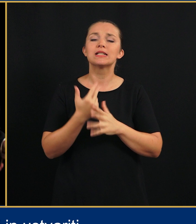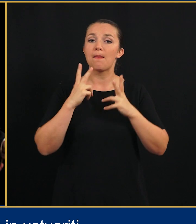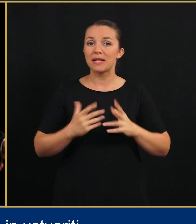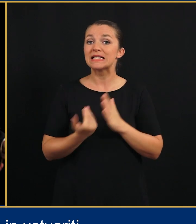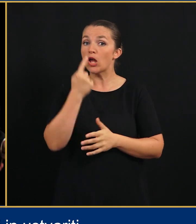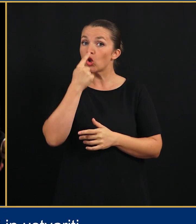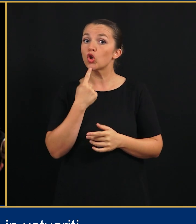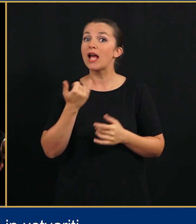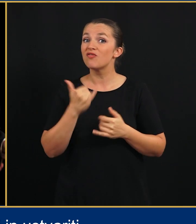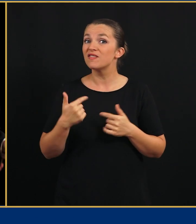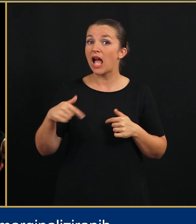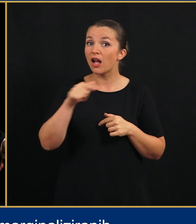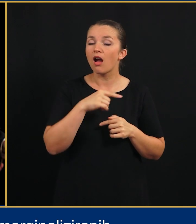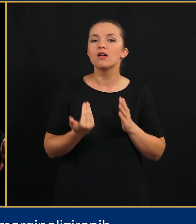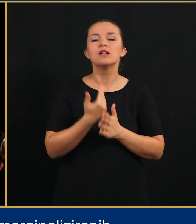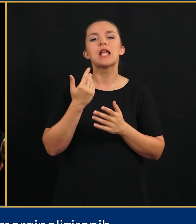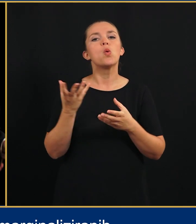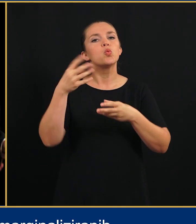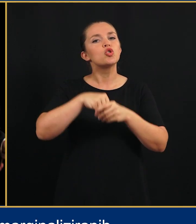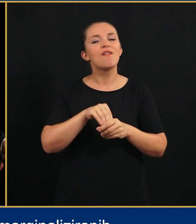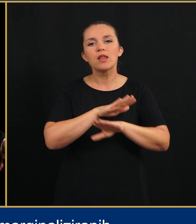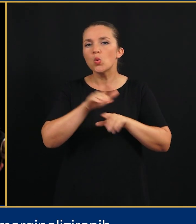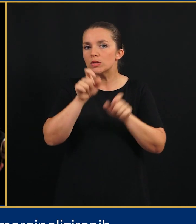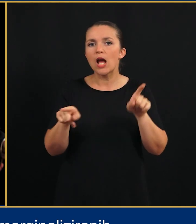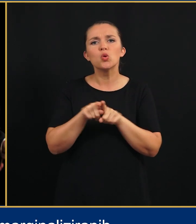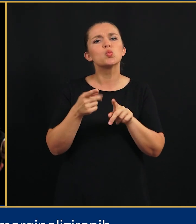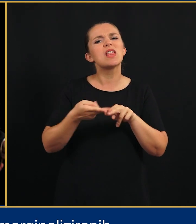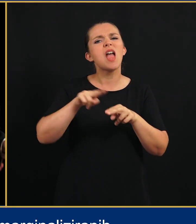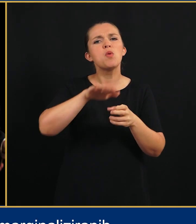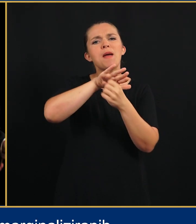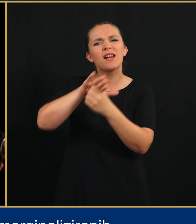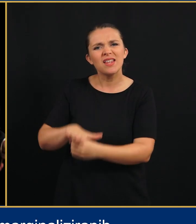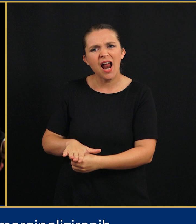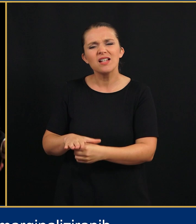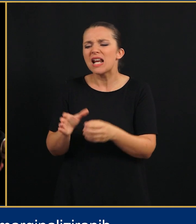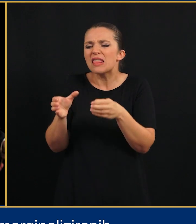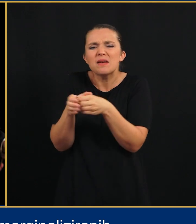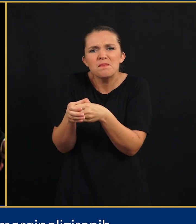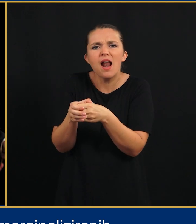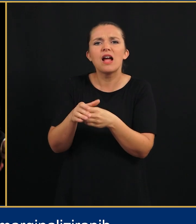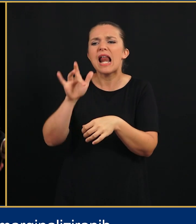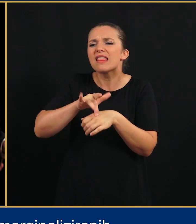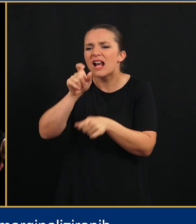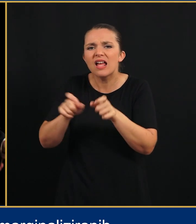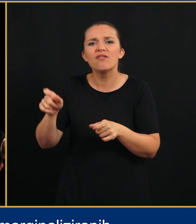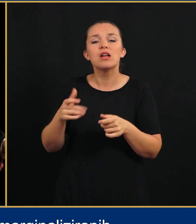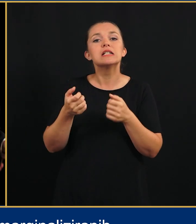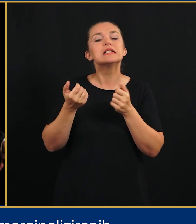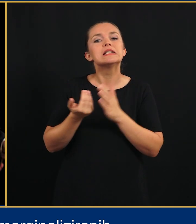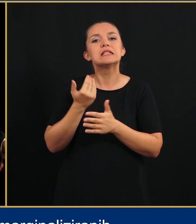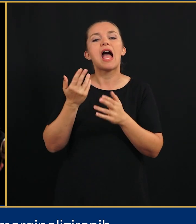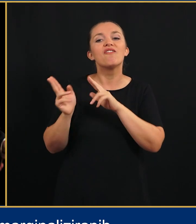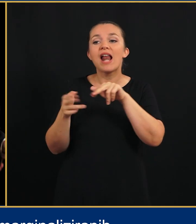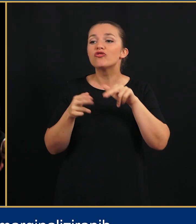za dostojanstvo vseh, za vključevanje vseh, tudi najbolj marginaliziranih in ranljivih, za vračanje tistih, ki so